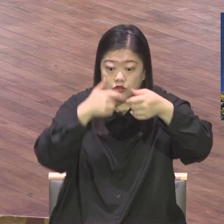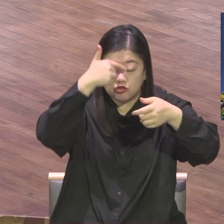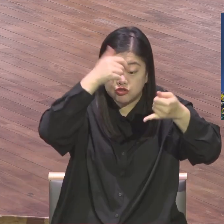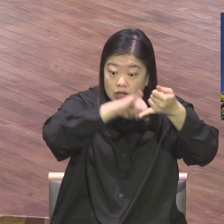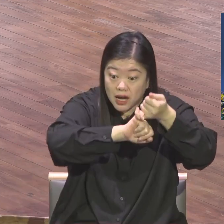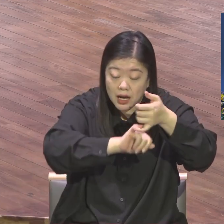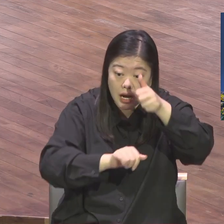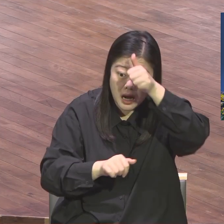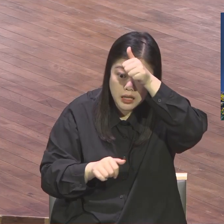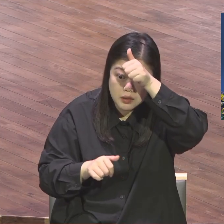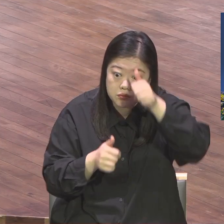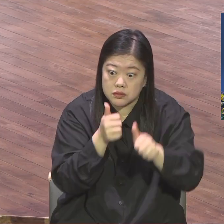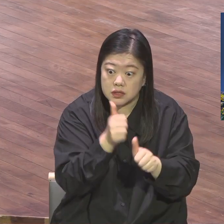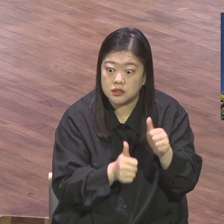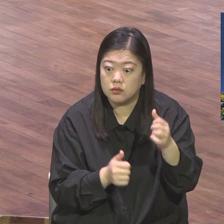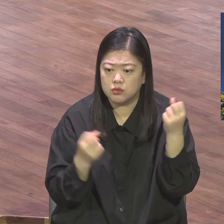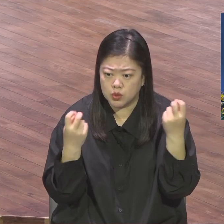아담의